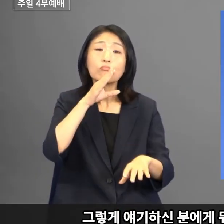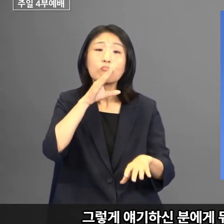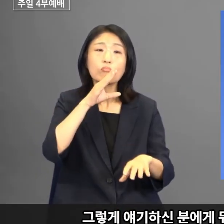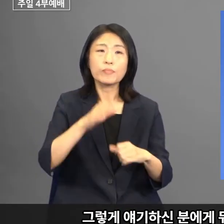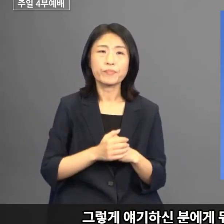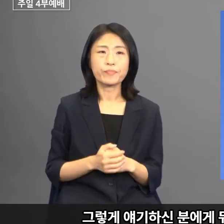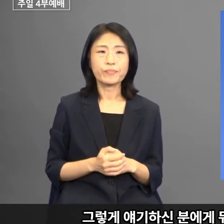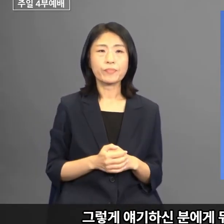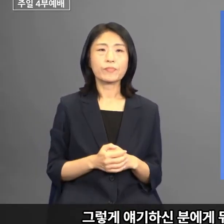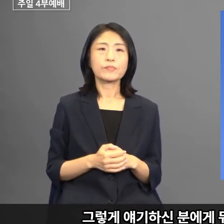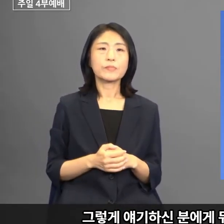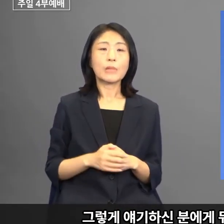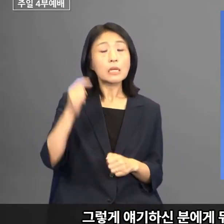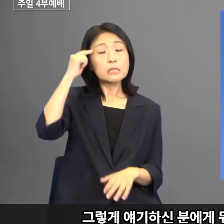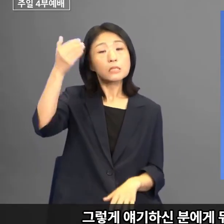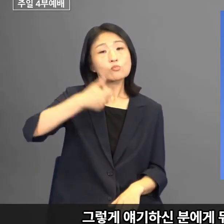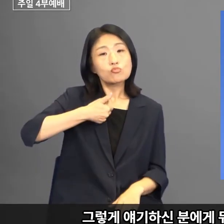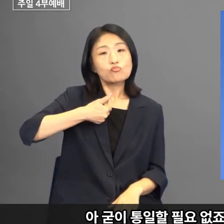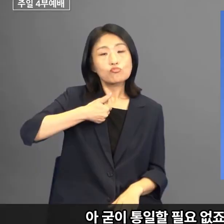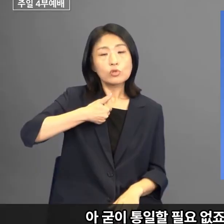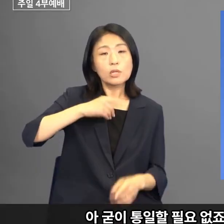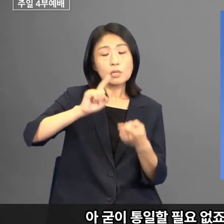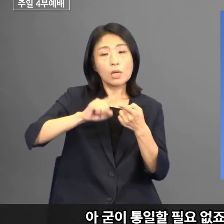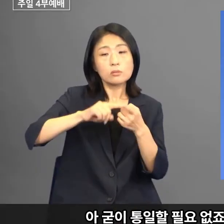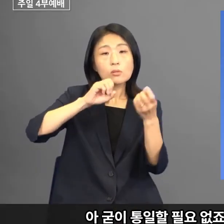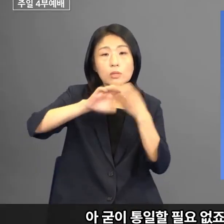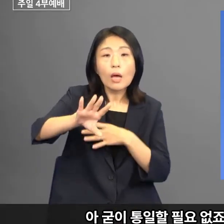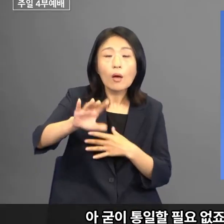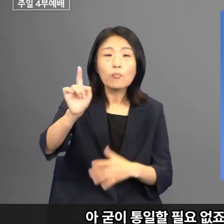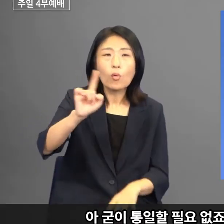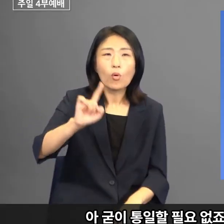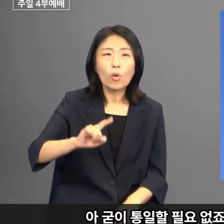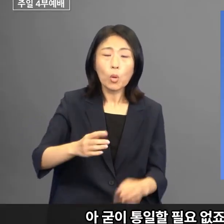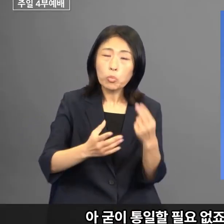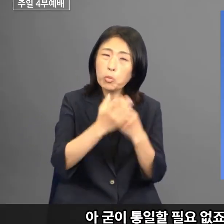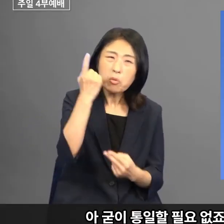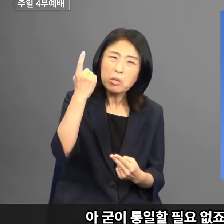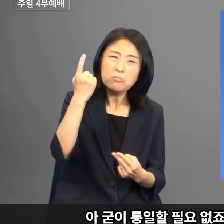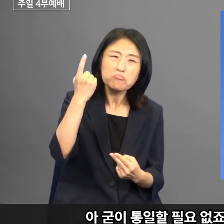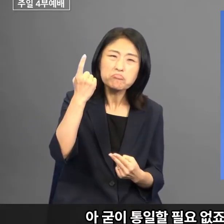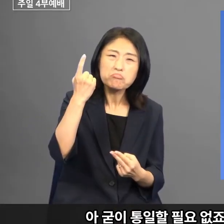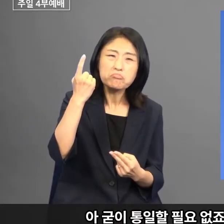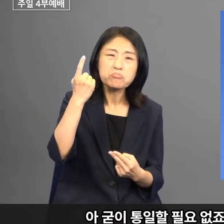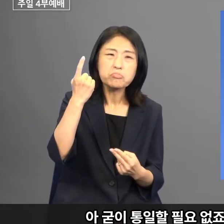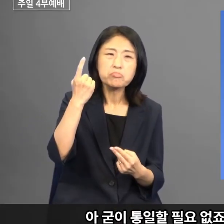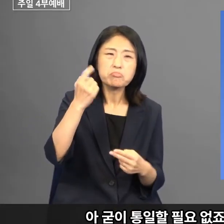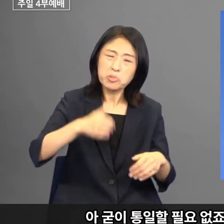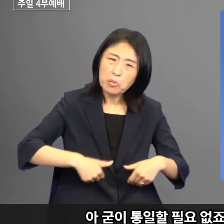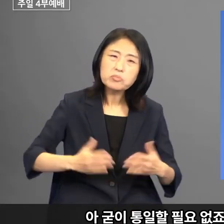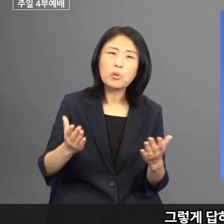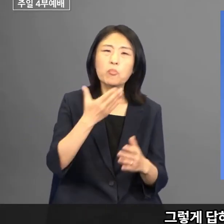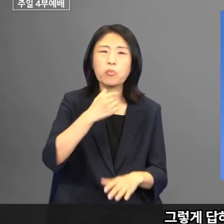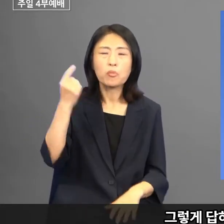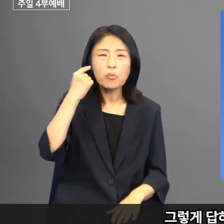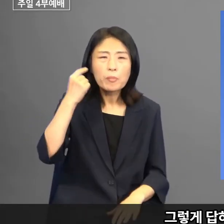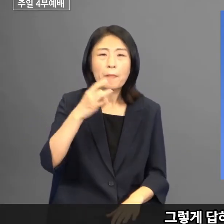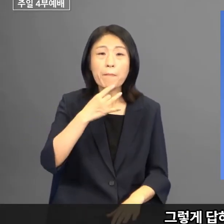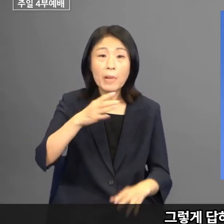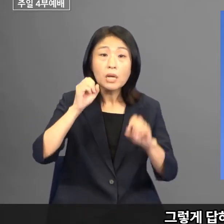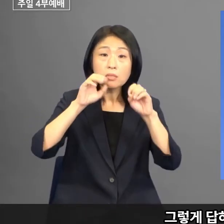분에게 뭐라고 답변을 하시겠습니까? 굳이 통일할 필요 없죠. 그냥 복음만 전하면 되죠.